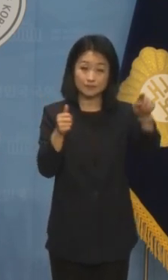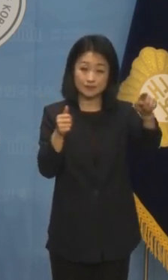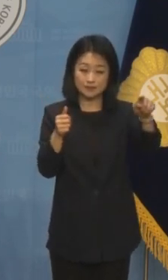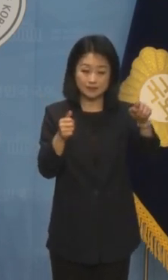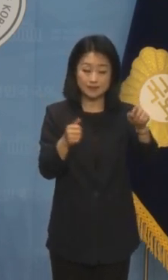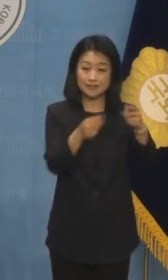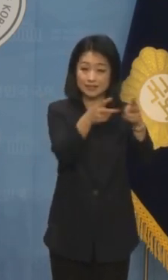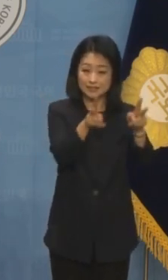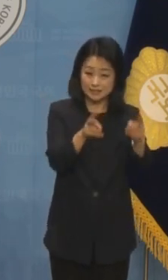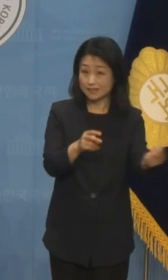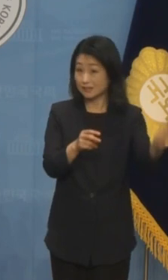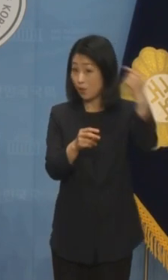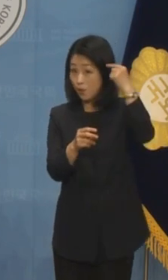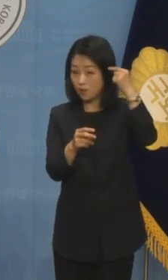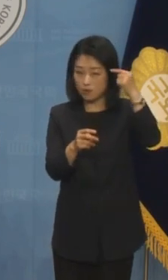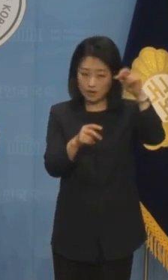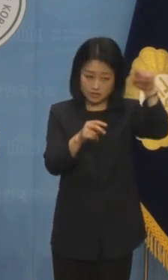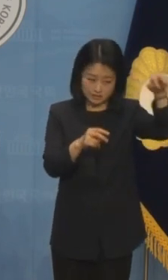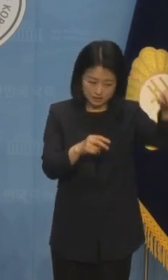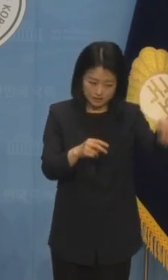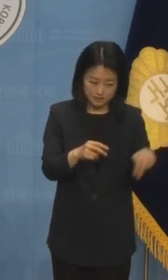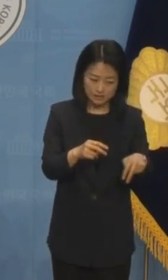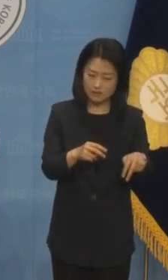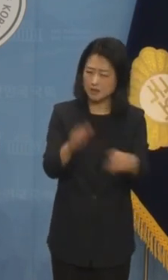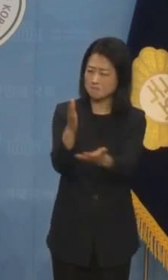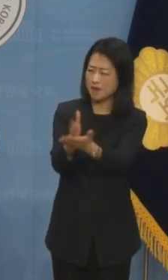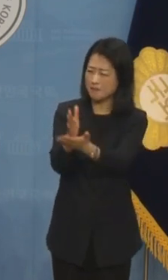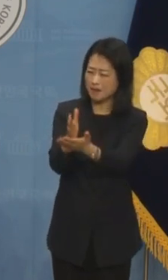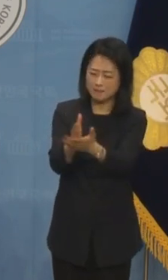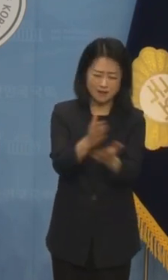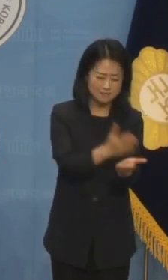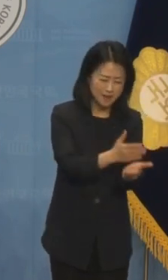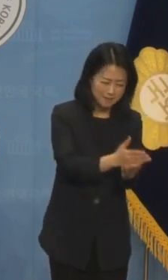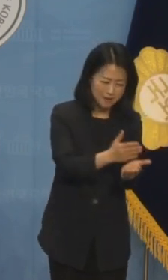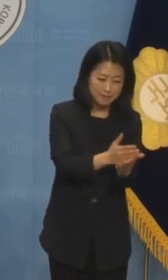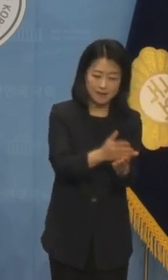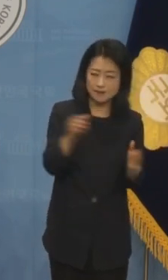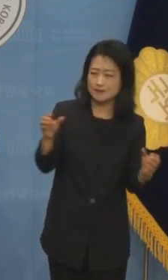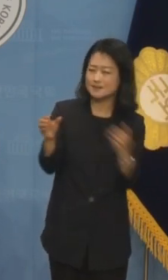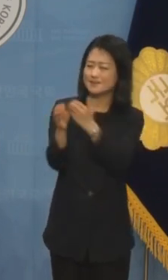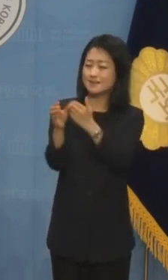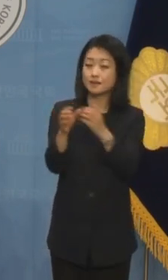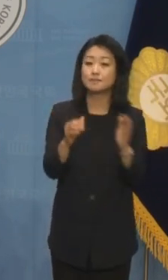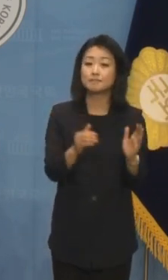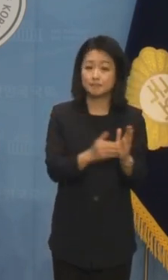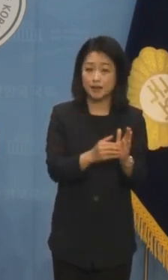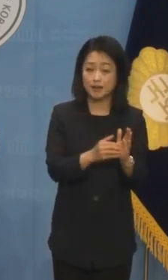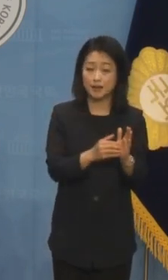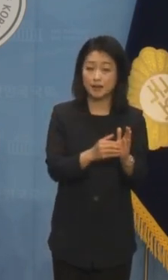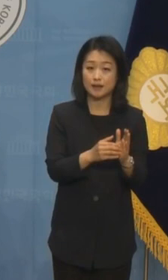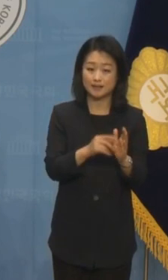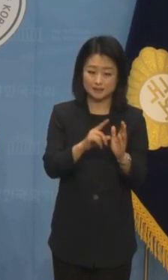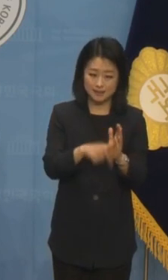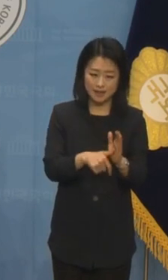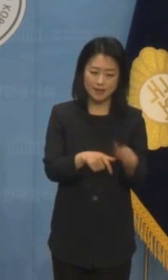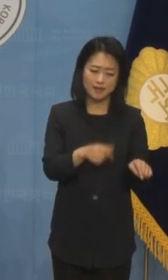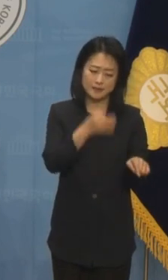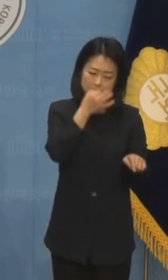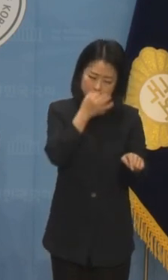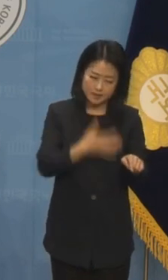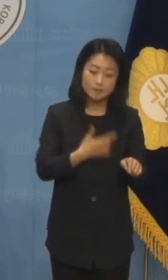소리를 듣고 밑으로 내려가 그거를 말리기도 하고 같이 싸우기도 했습니다. 거기서 많은